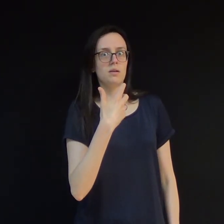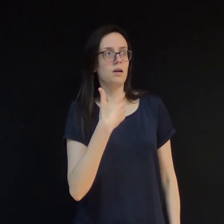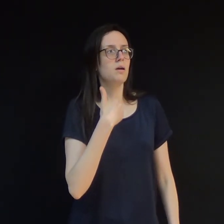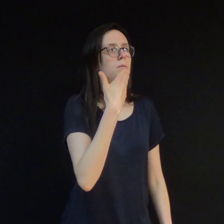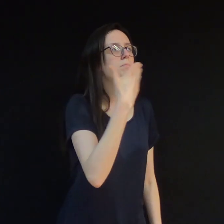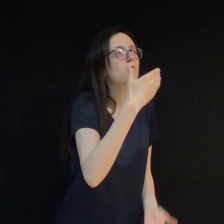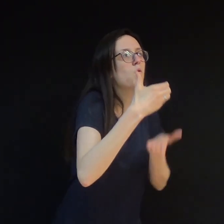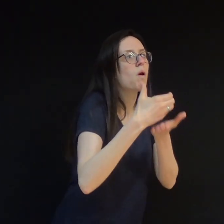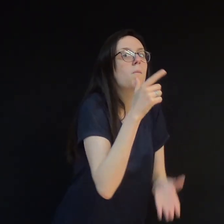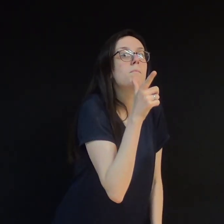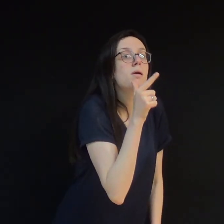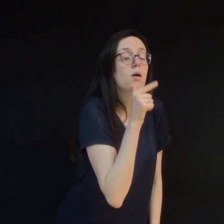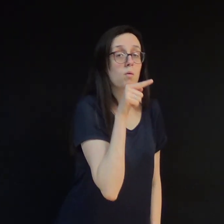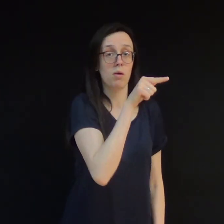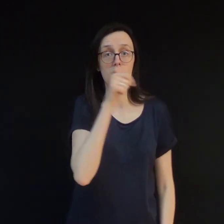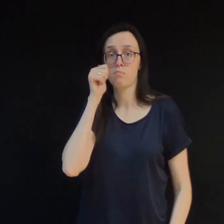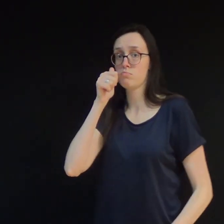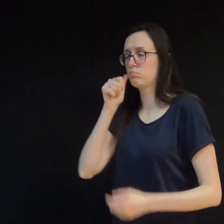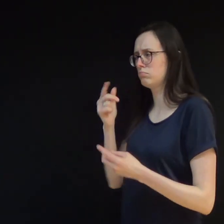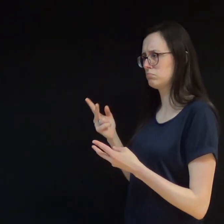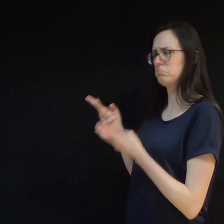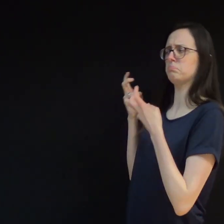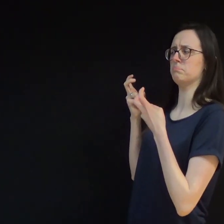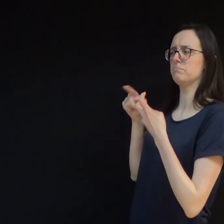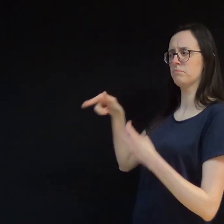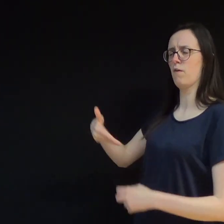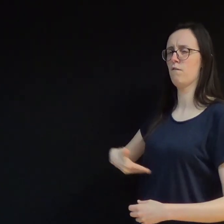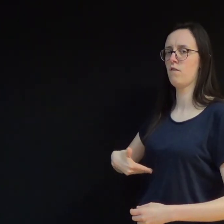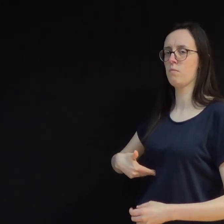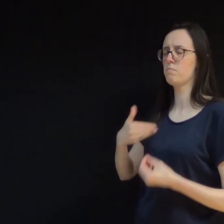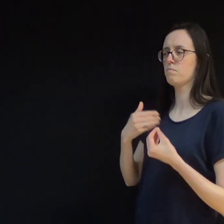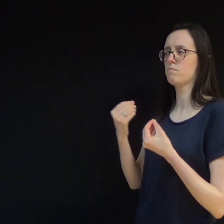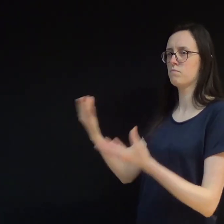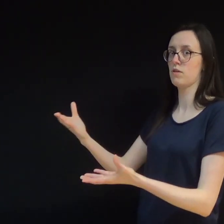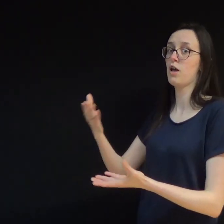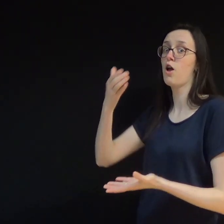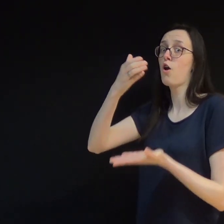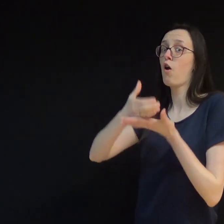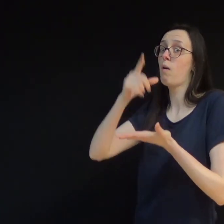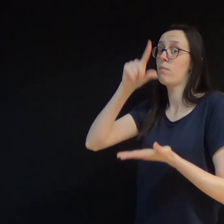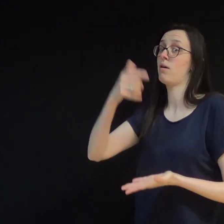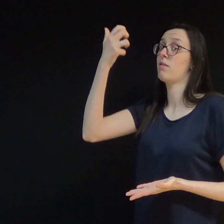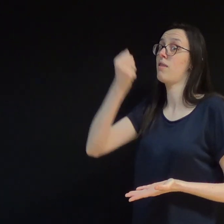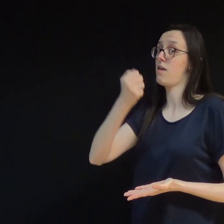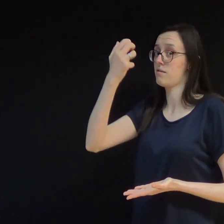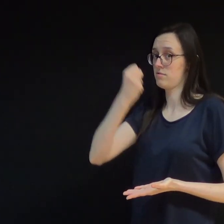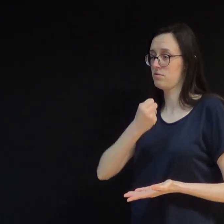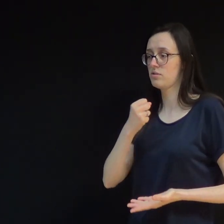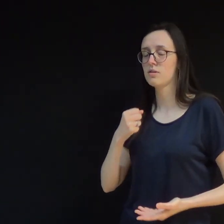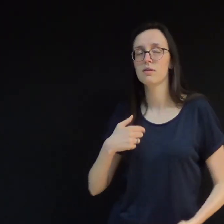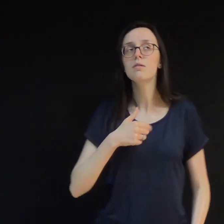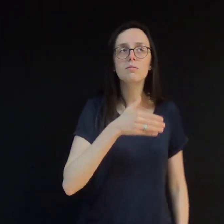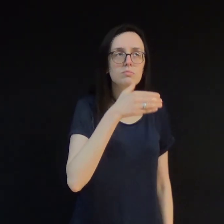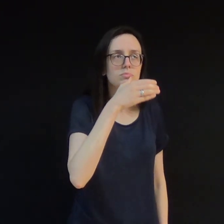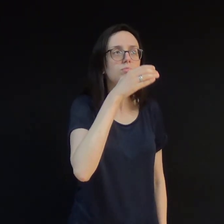a mulher percebeu que estava com fome ele deu um grande copo de leite ele bebeu devagar e depois de